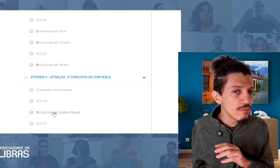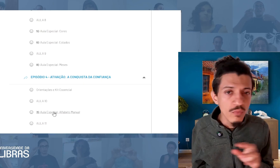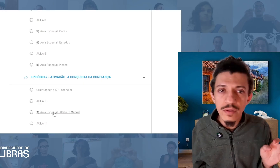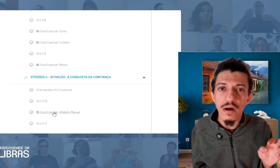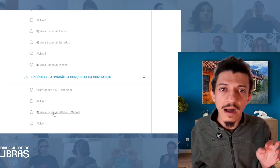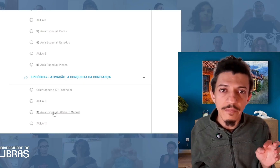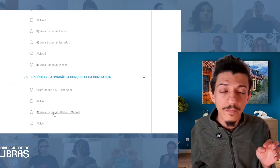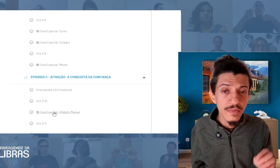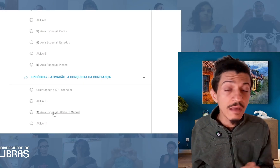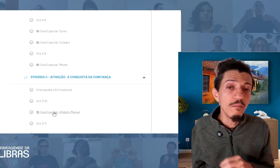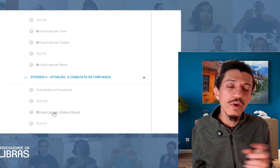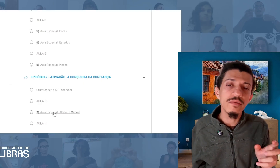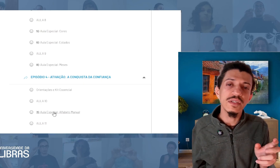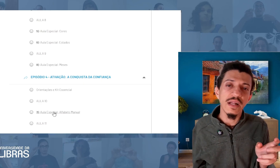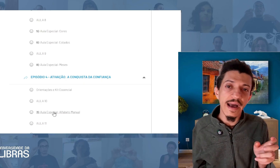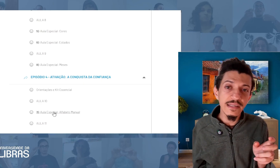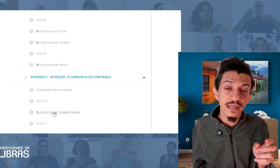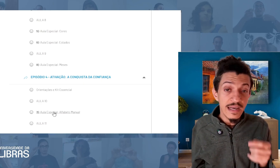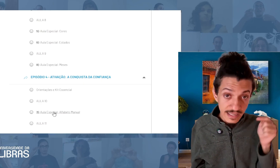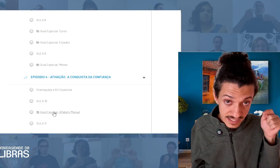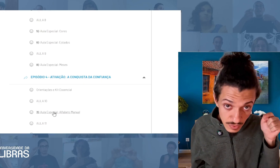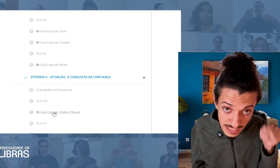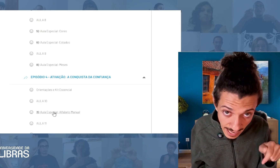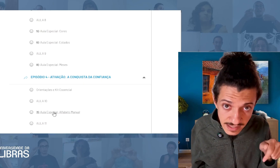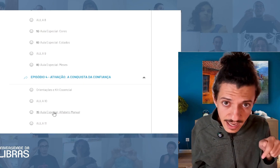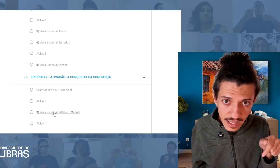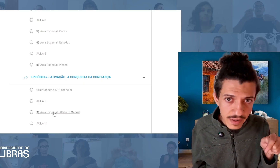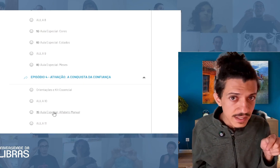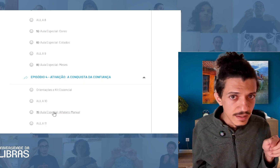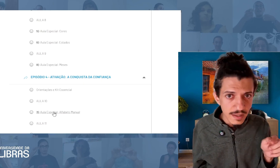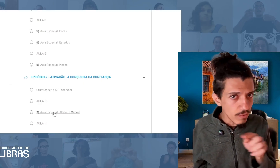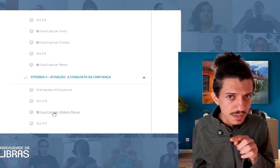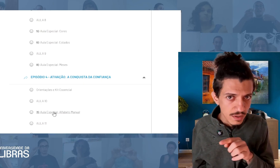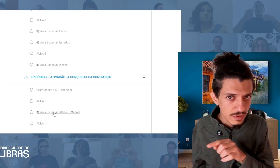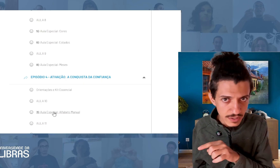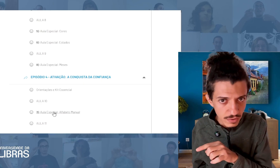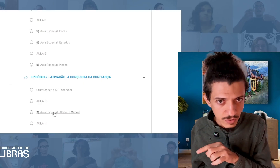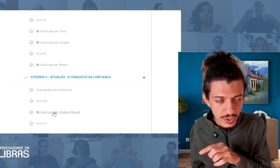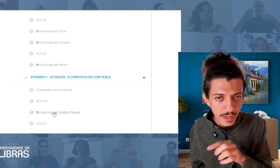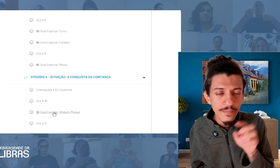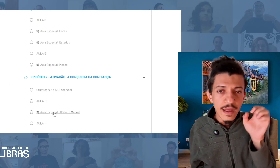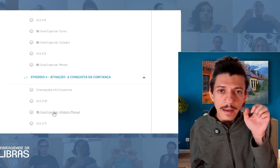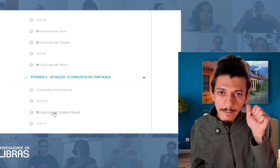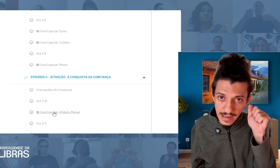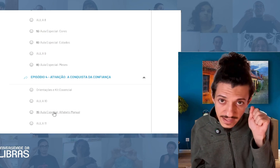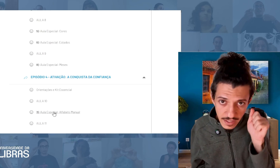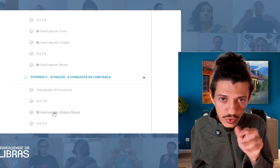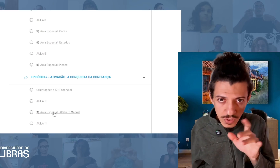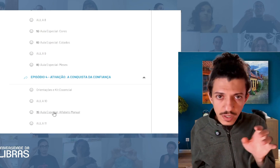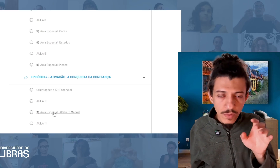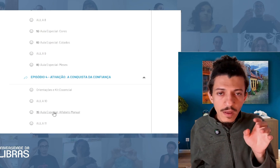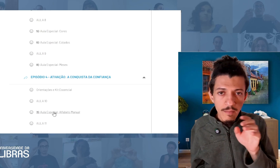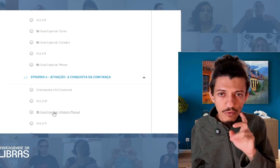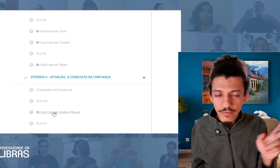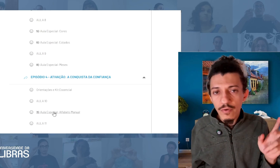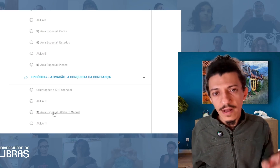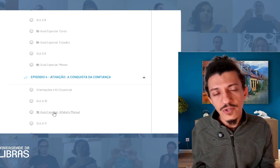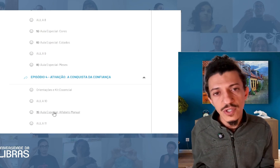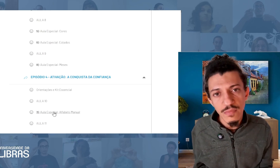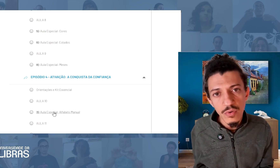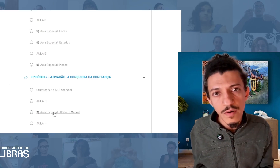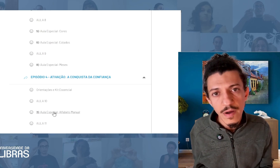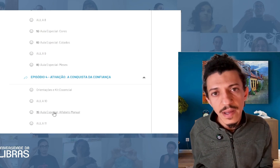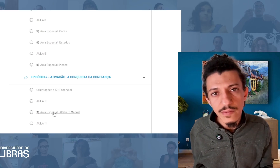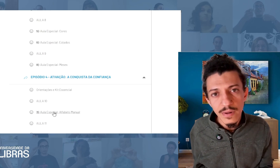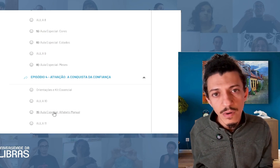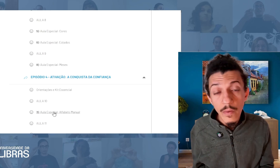feito muito rápido. Tem muitos sinais que são sinais da Libras e não são datilologia, mas que eles usam configurações de